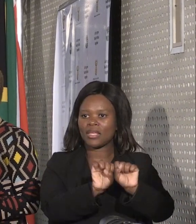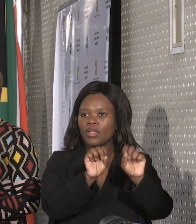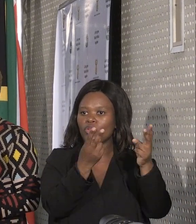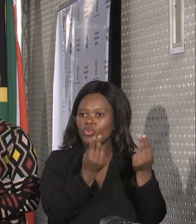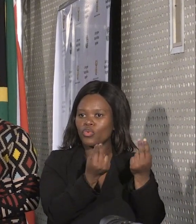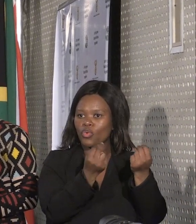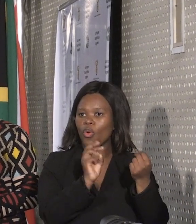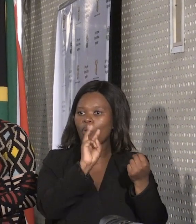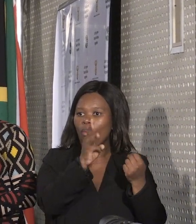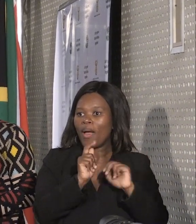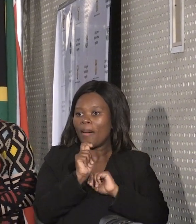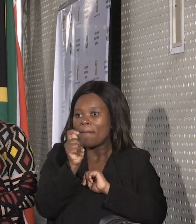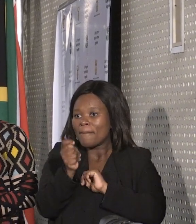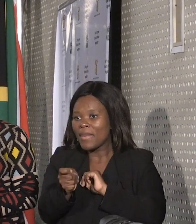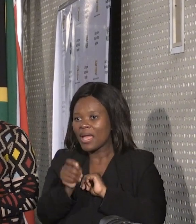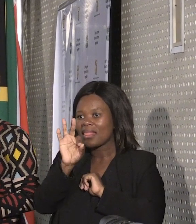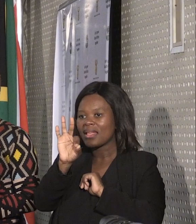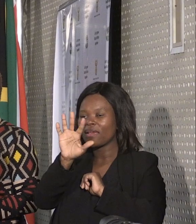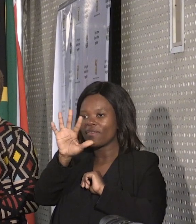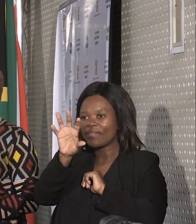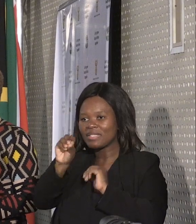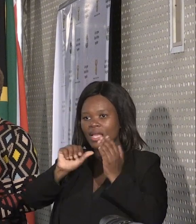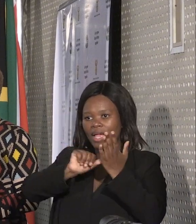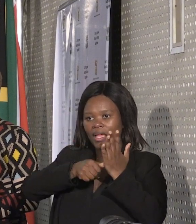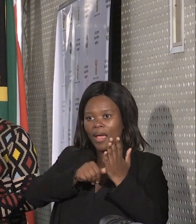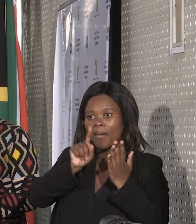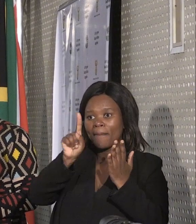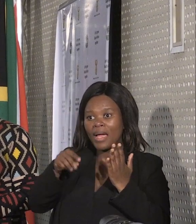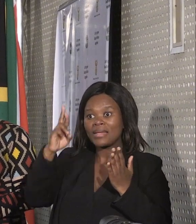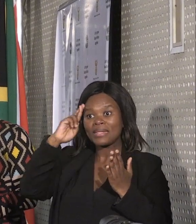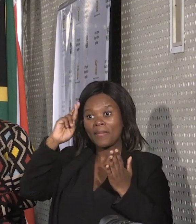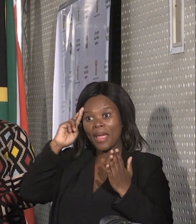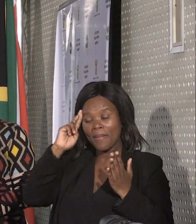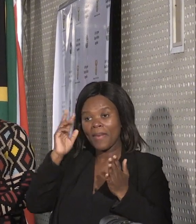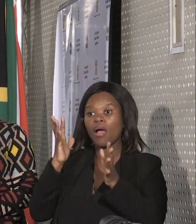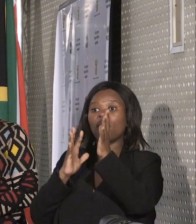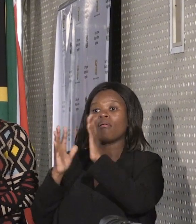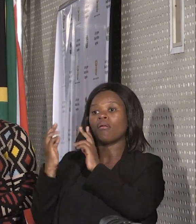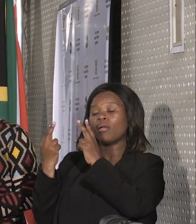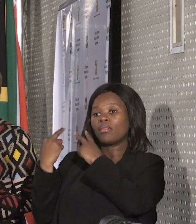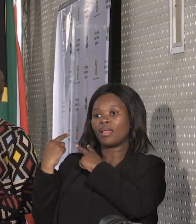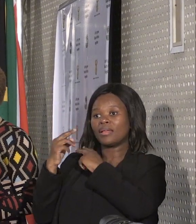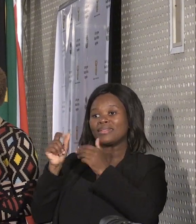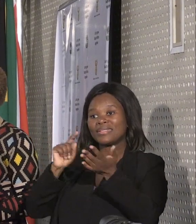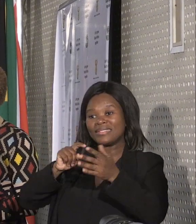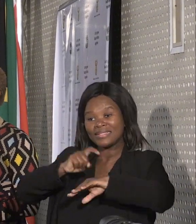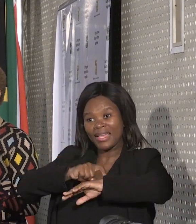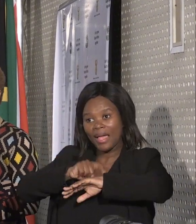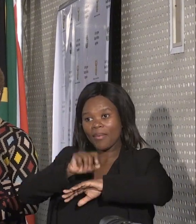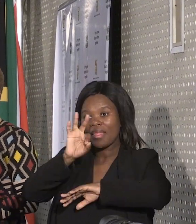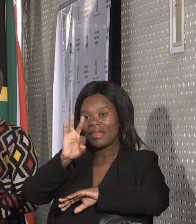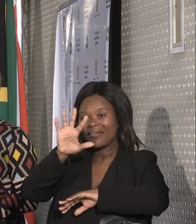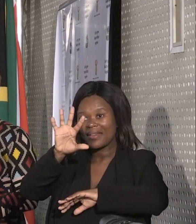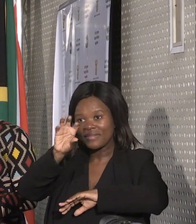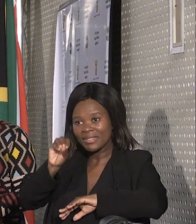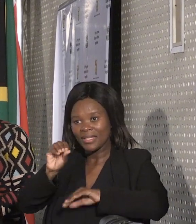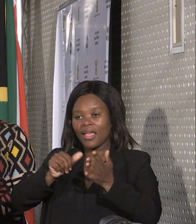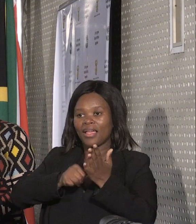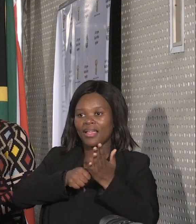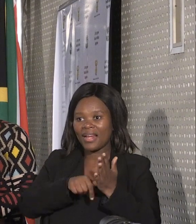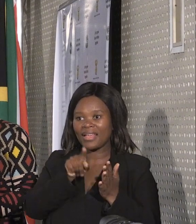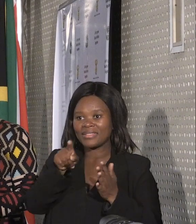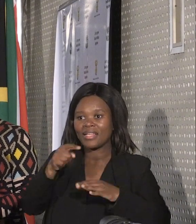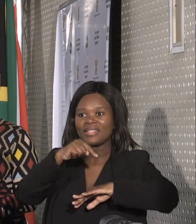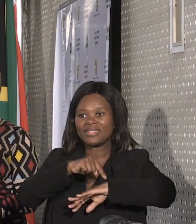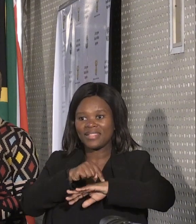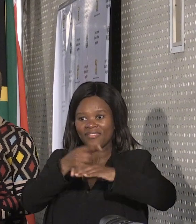ezobhadala u350. Sizokhumbula ukuthi nangaleso sikhathi seka 350 kwaba khona isikhathi lapho siyasaphuma